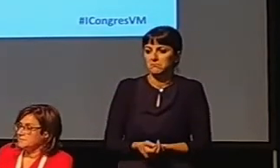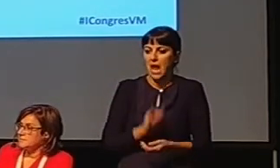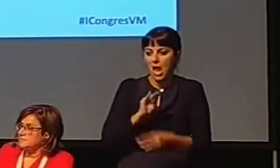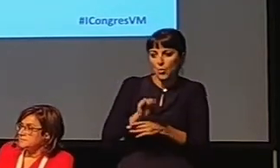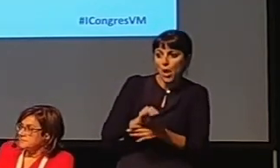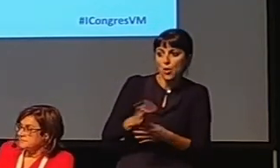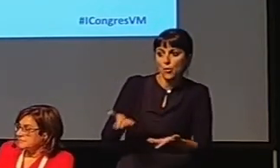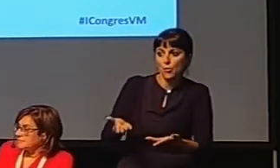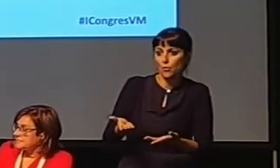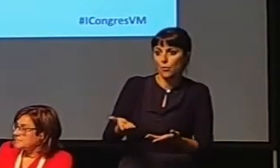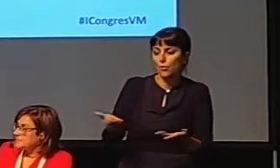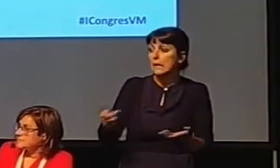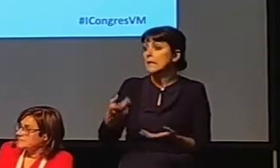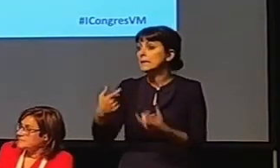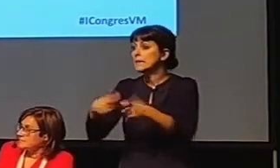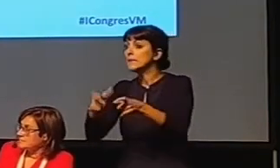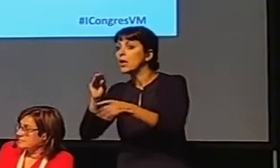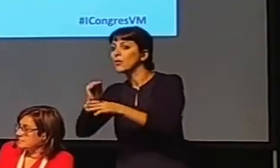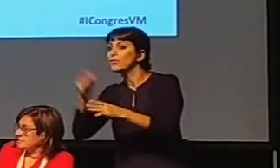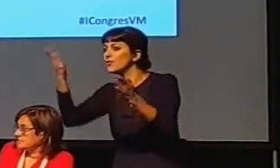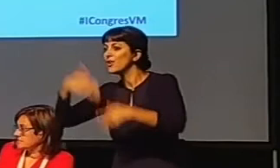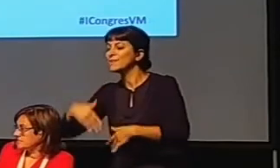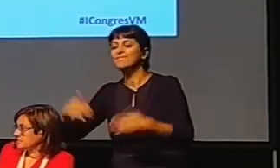Oh, educación, no hay nada de educación. Uy.